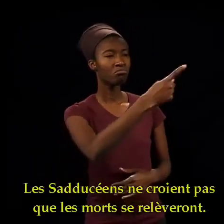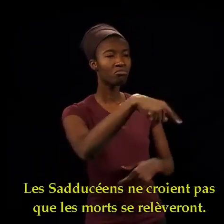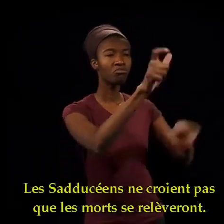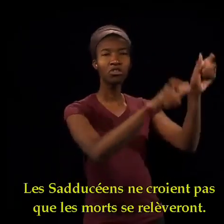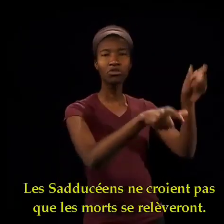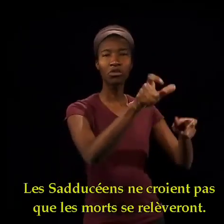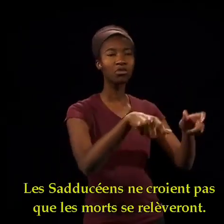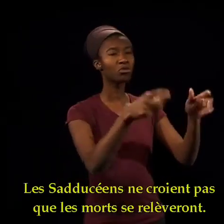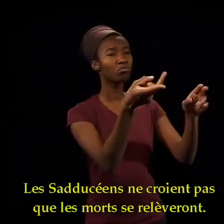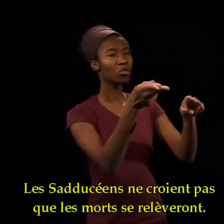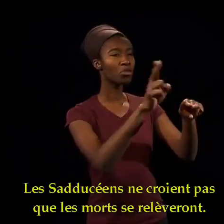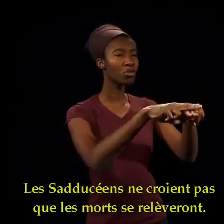relèveront.